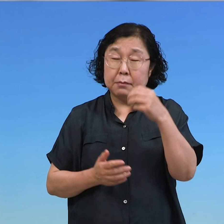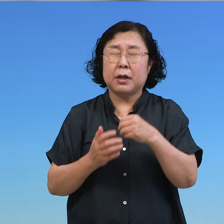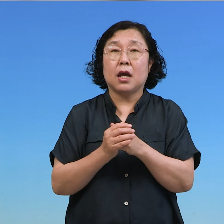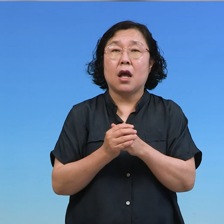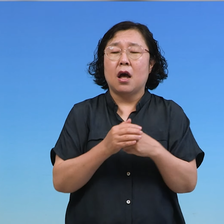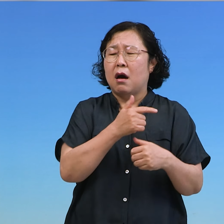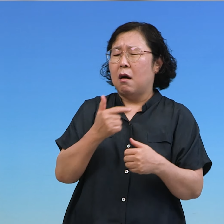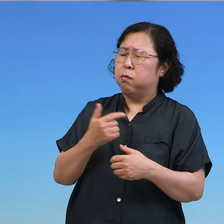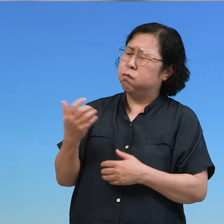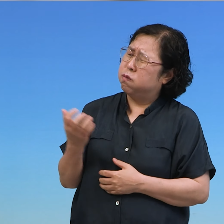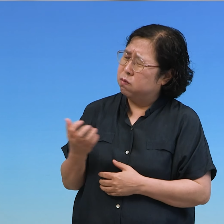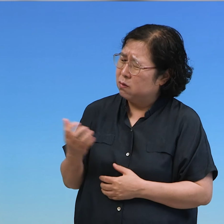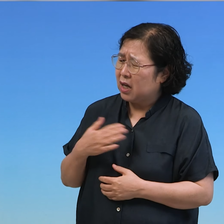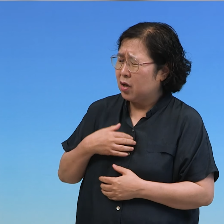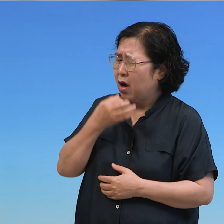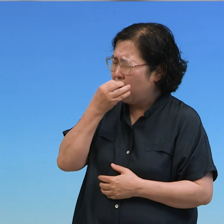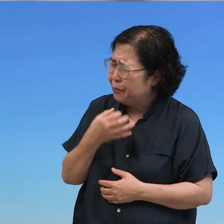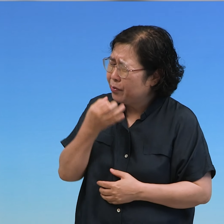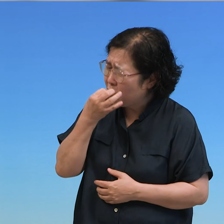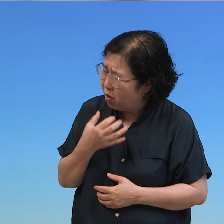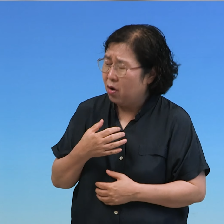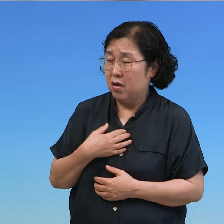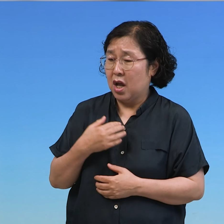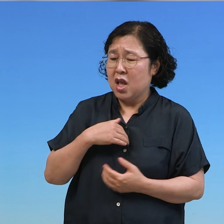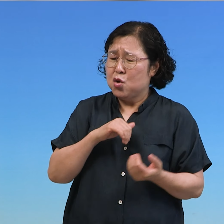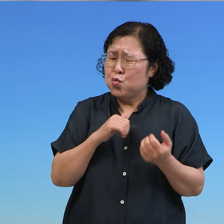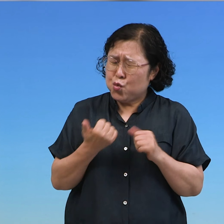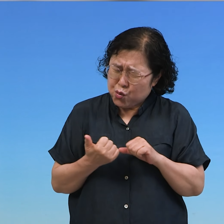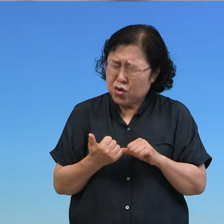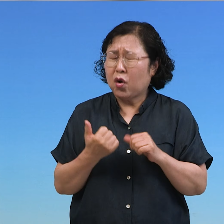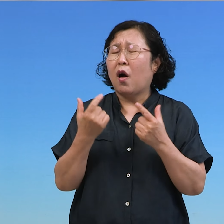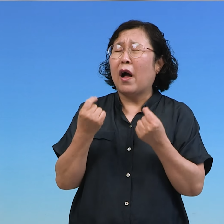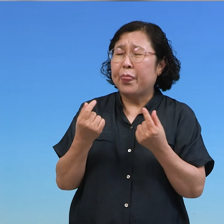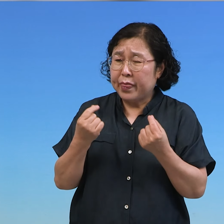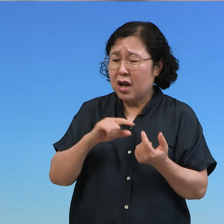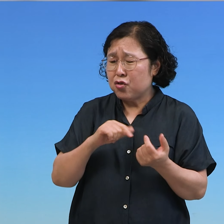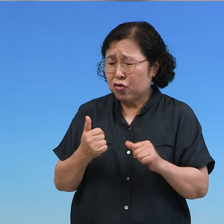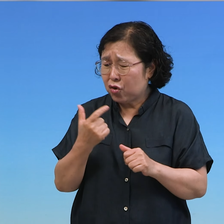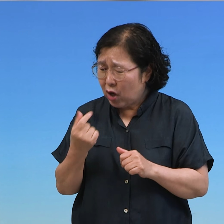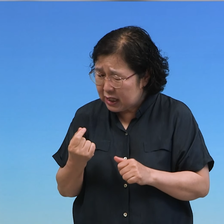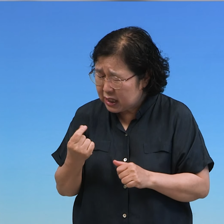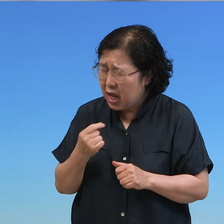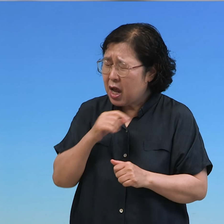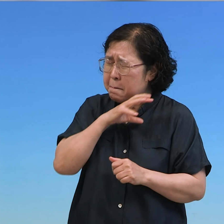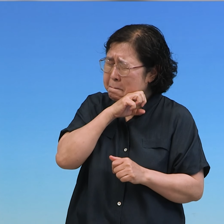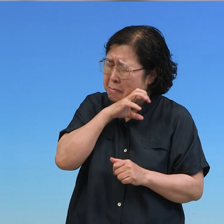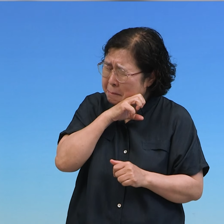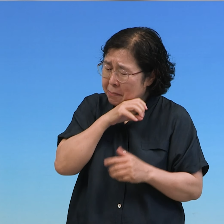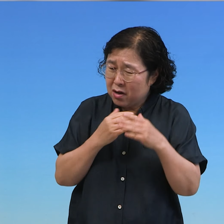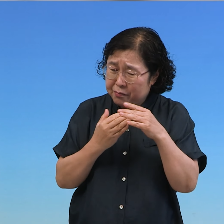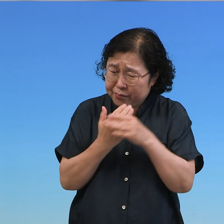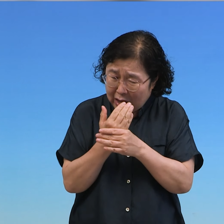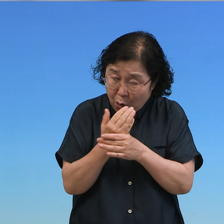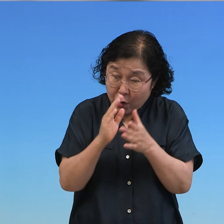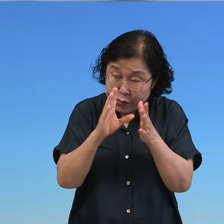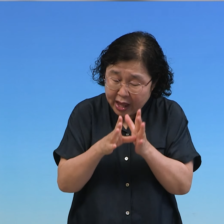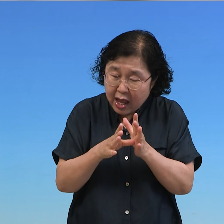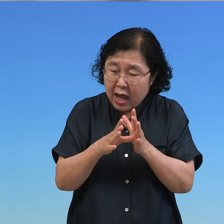너무 아프고 또 힘드니까요 이게 죽겠다 이 불평이 나올 때마다 이걸 이렇게